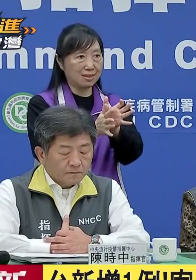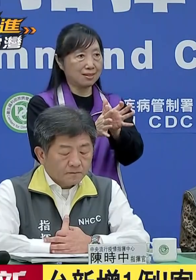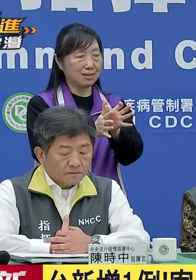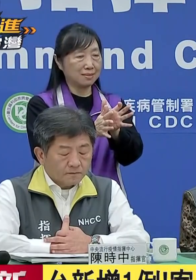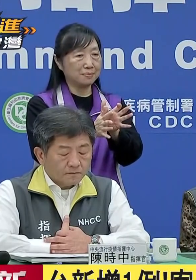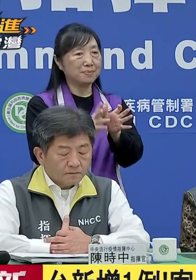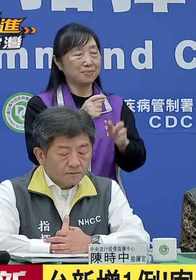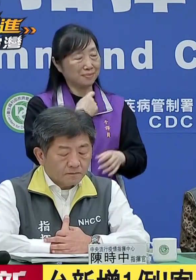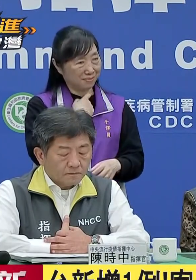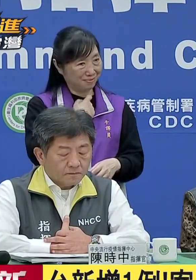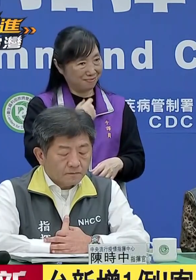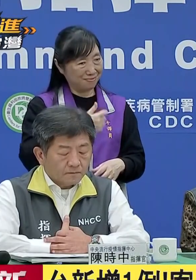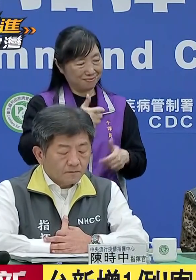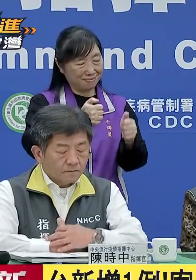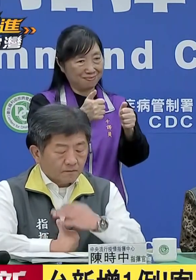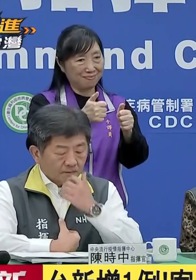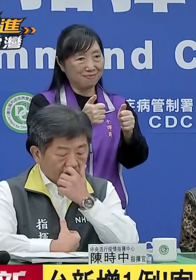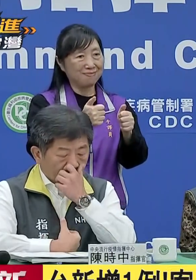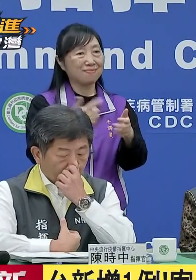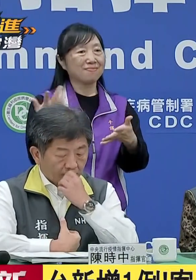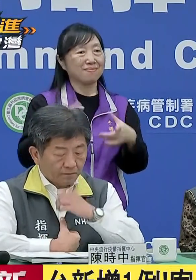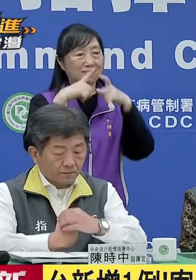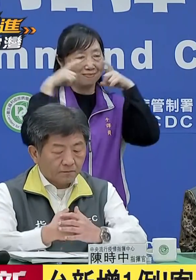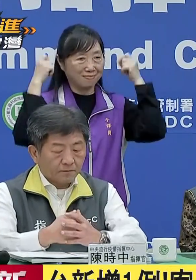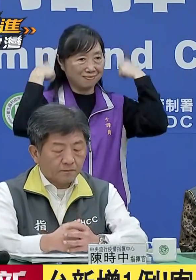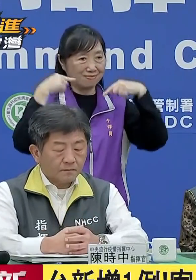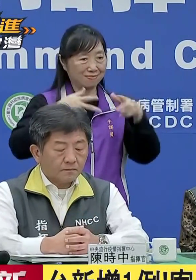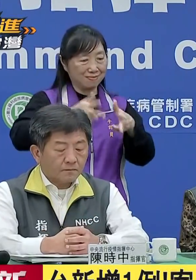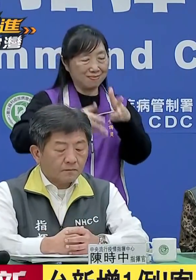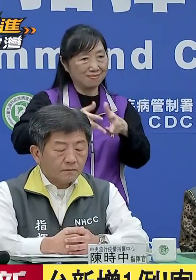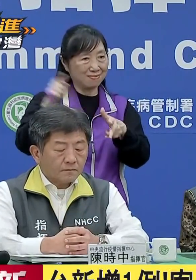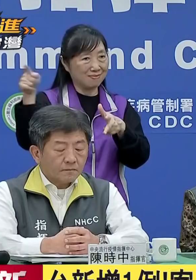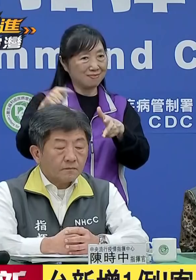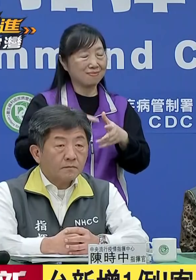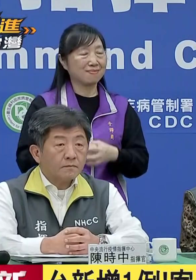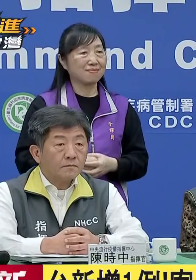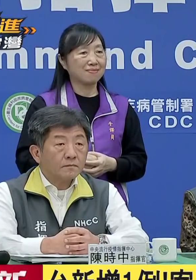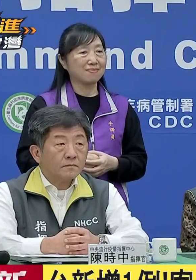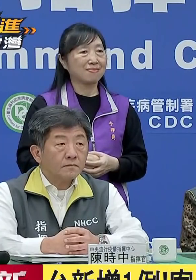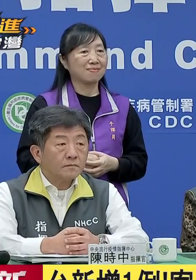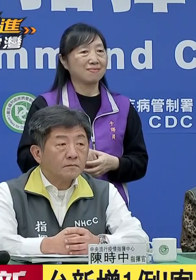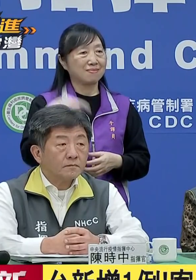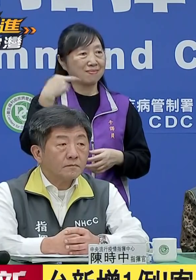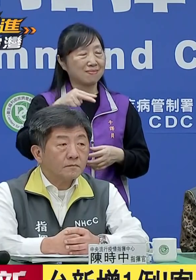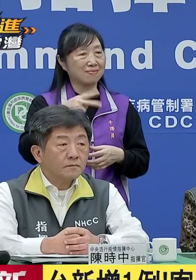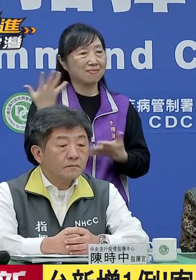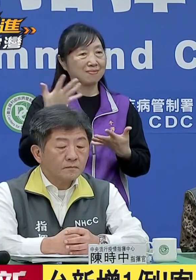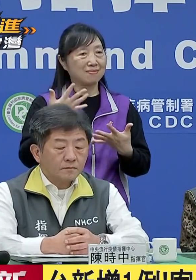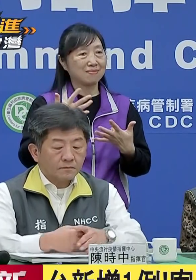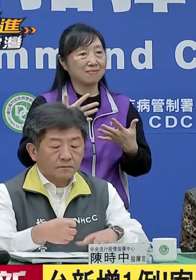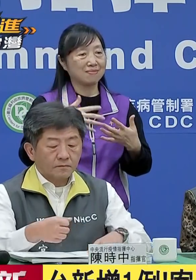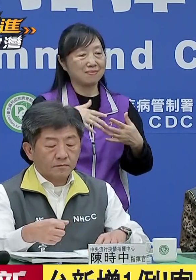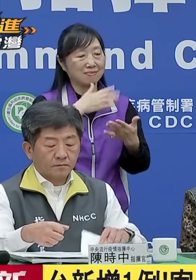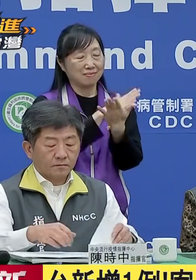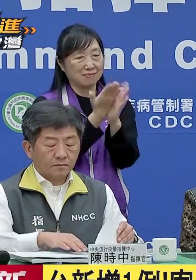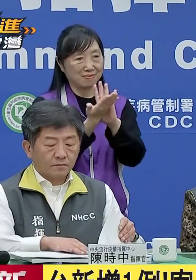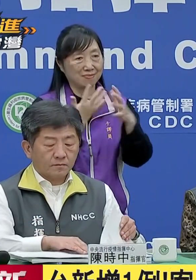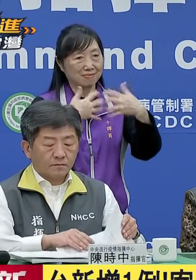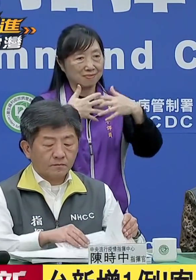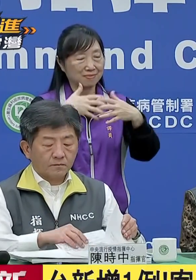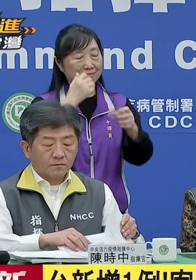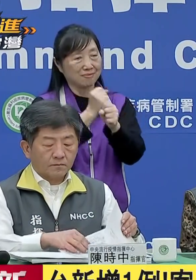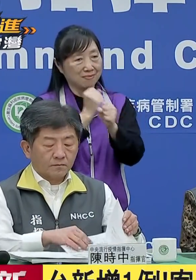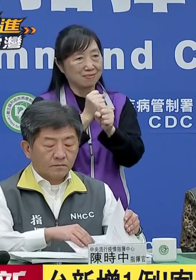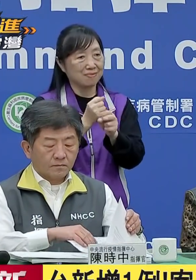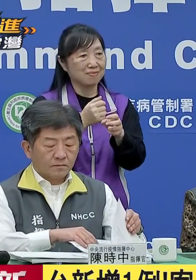感谢啊，我们的口罩机的设备商，我们的手工具的相关的产业，还有我